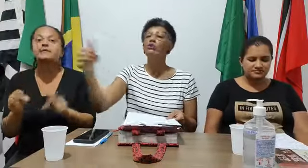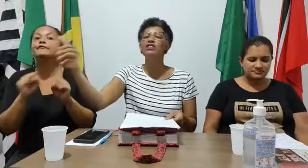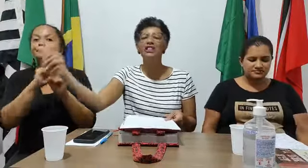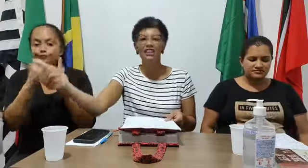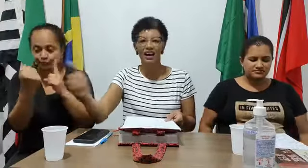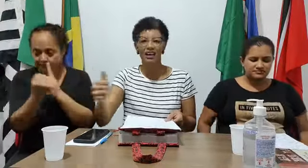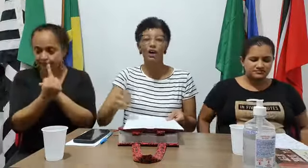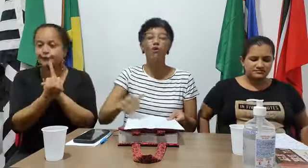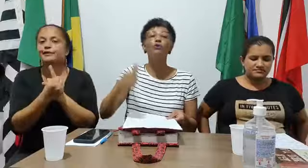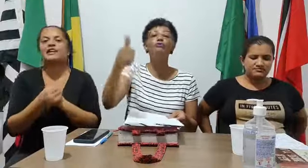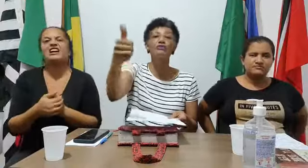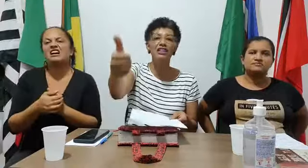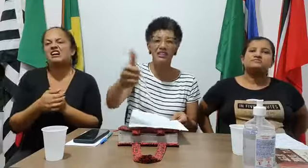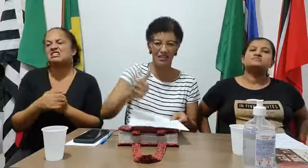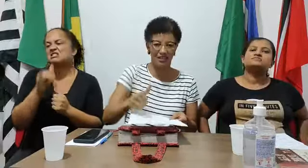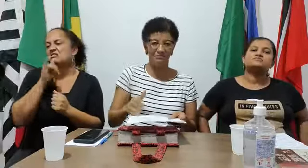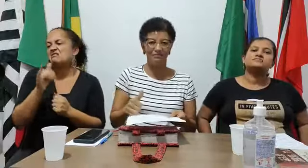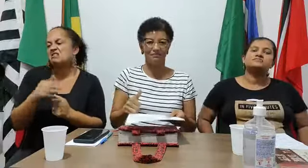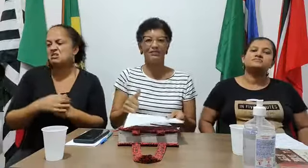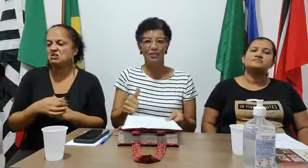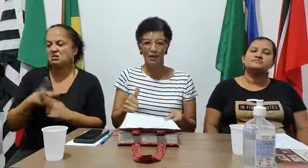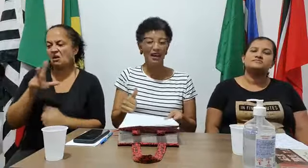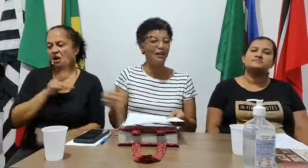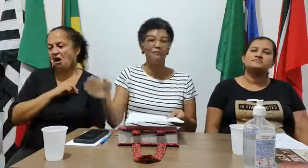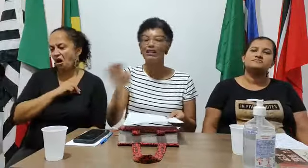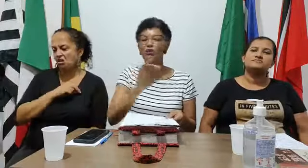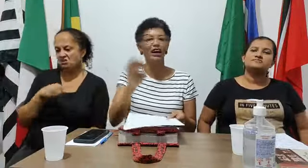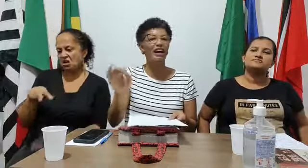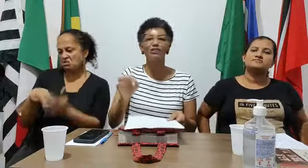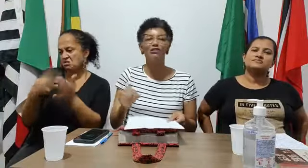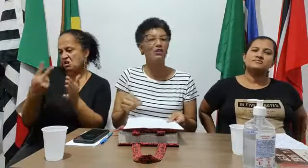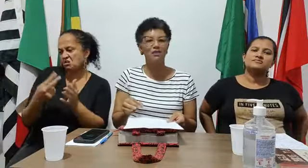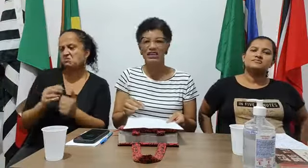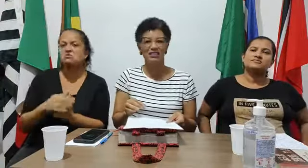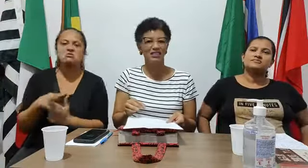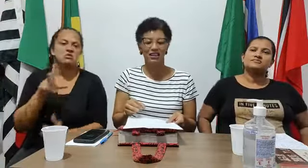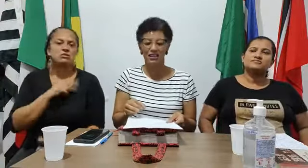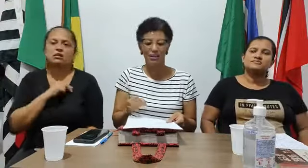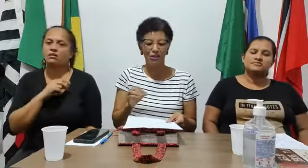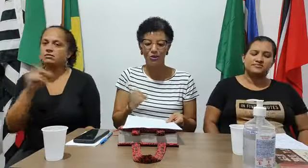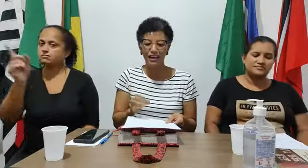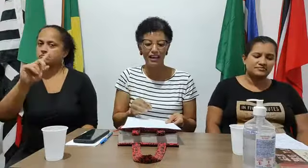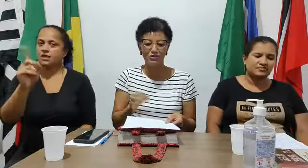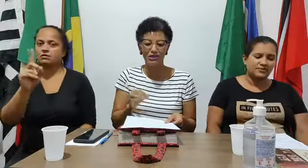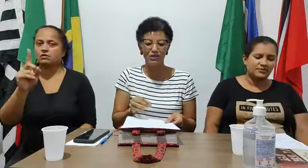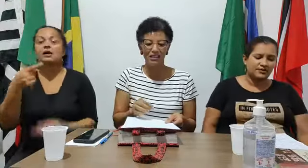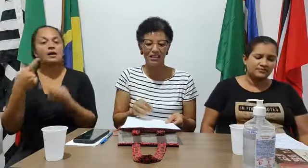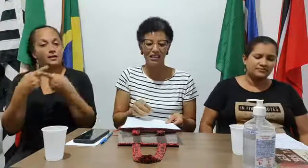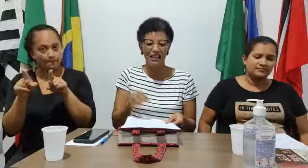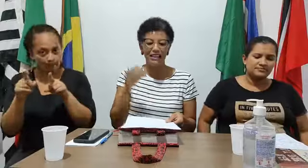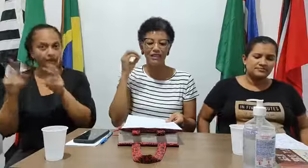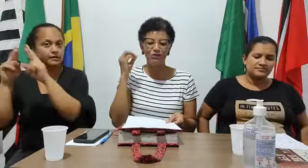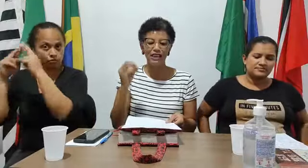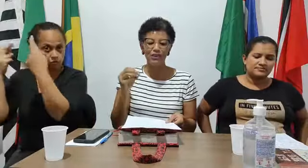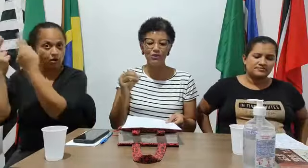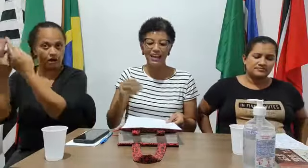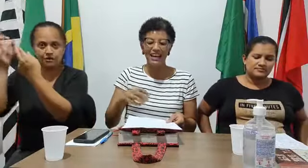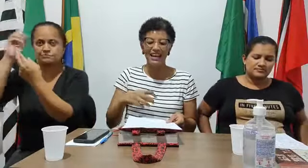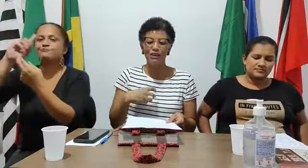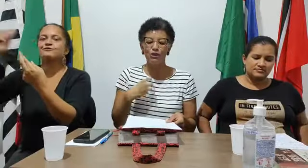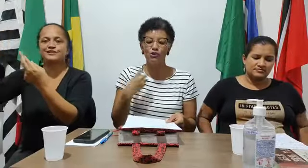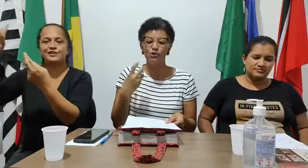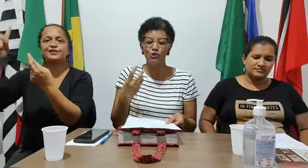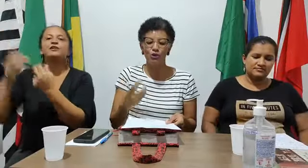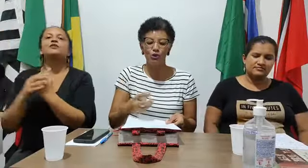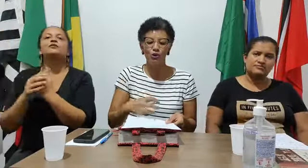o auxiliar, o vice. Não é? Mas no reino não é assim. Não, o reino não é assim. Então Deus,